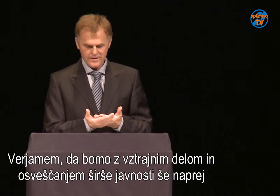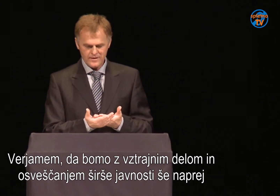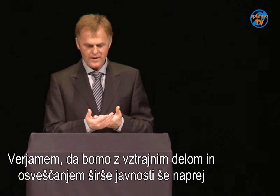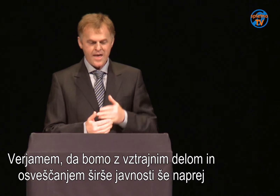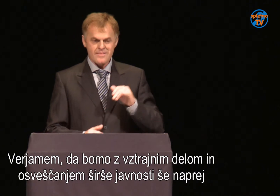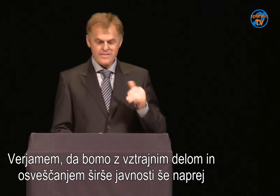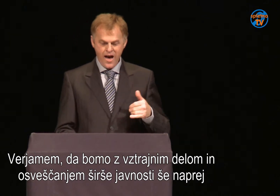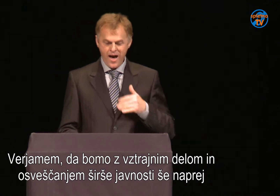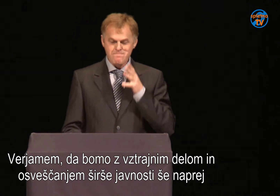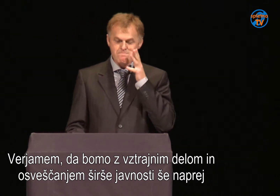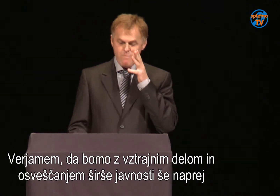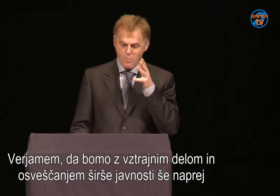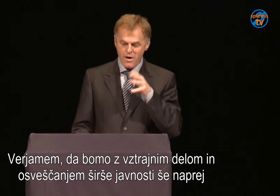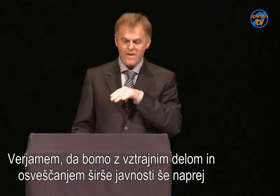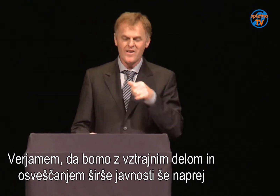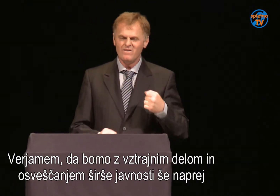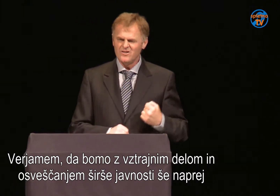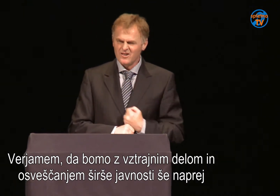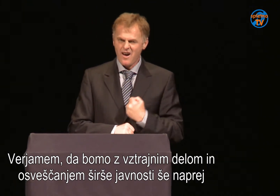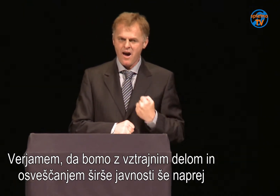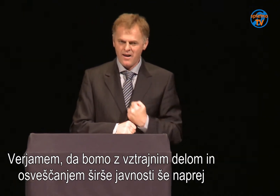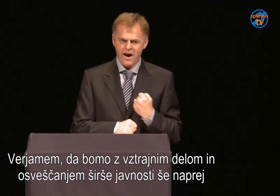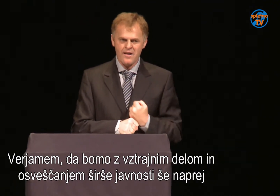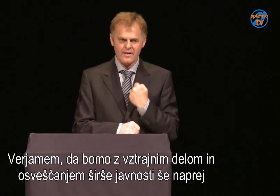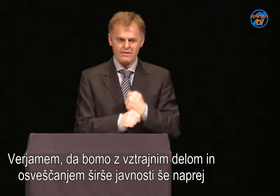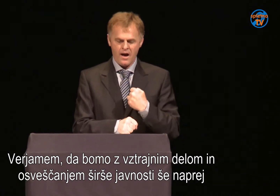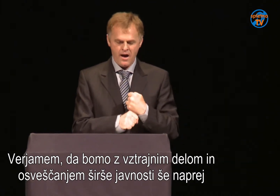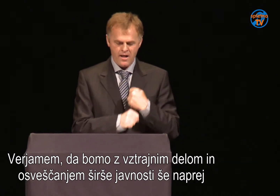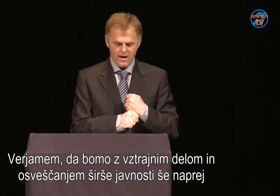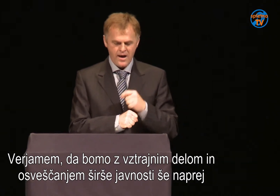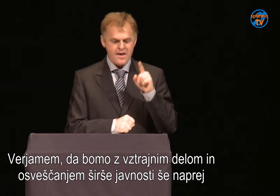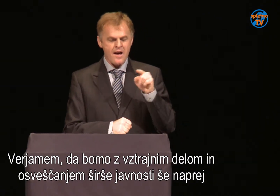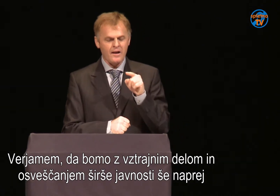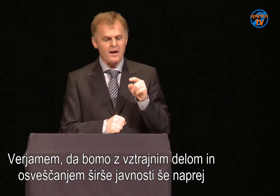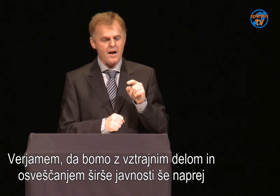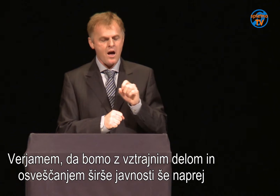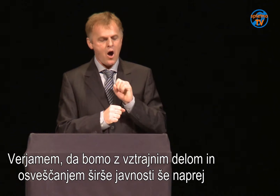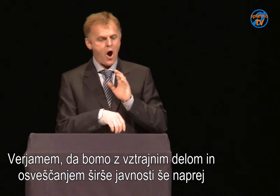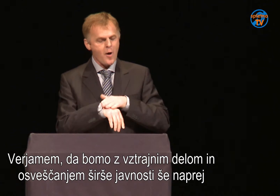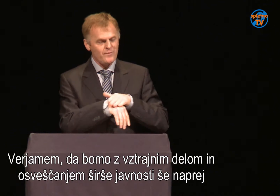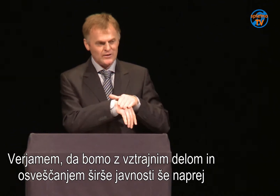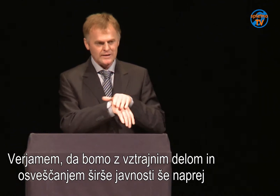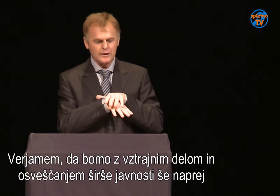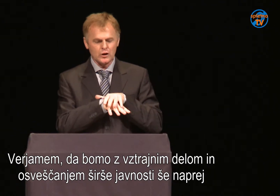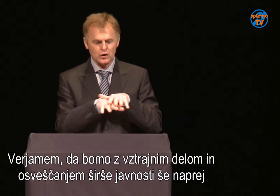Verjamem, da bomo s vztrajnim delom in osveščanjem